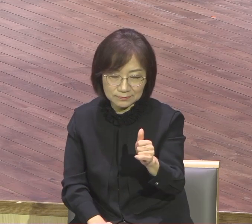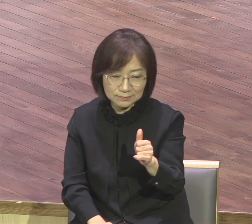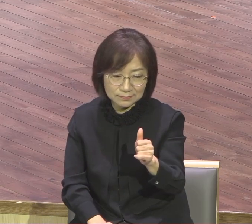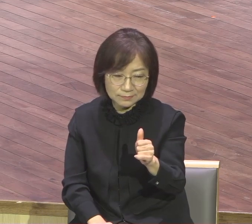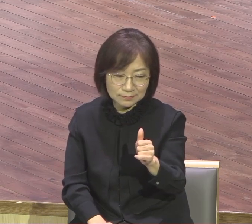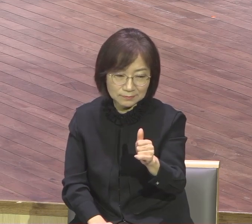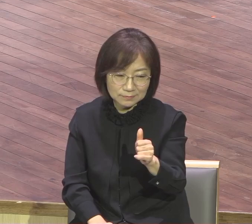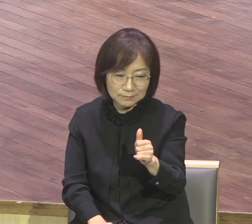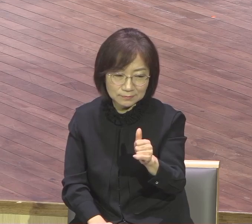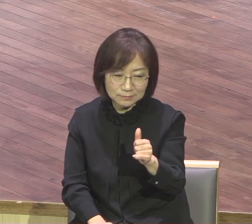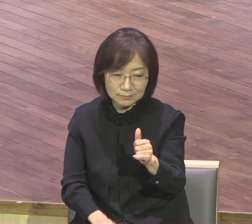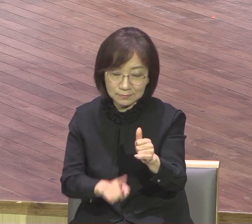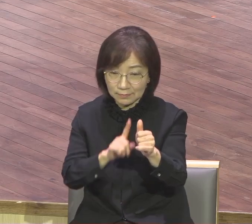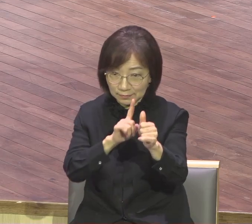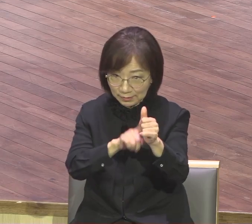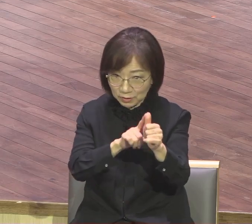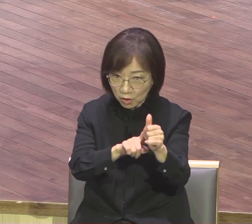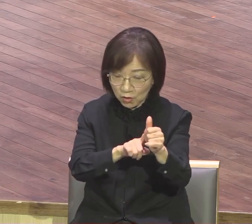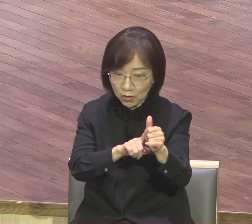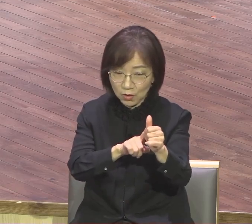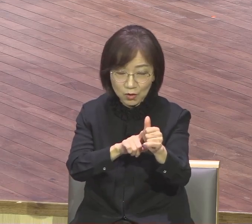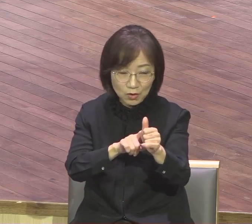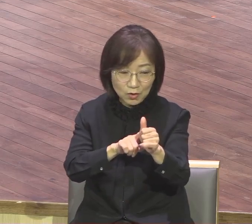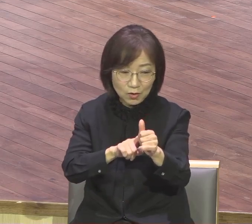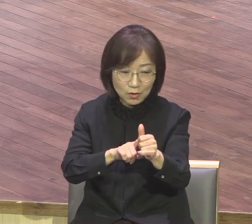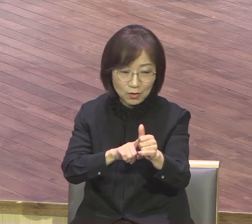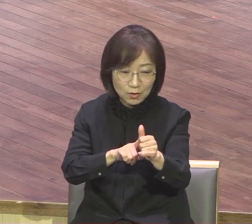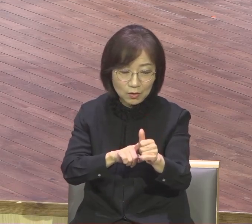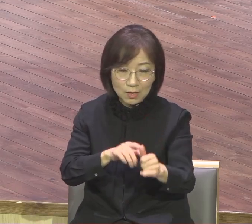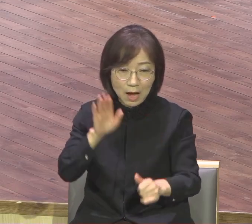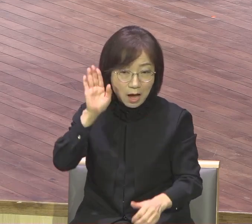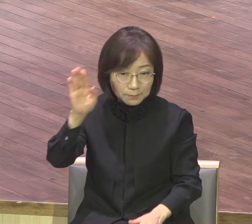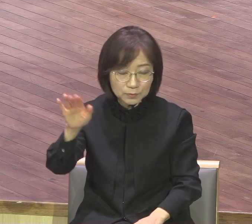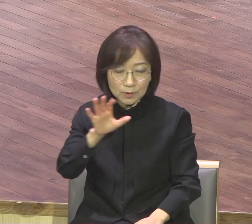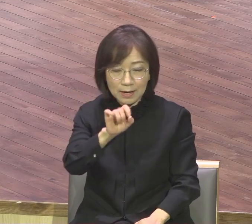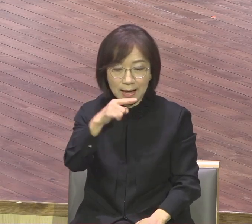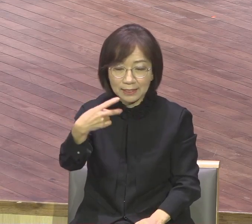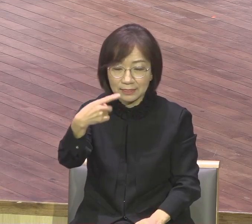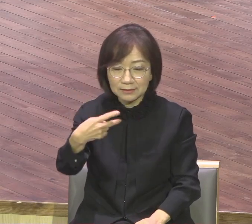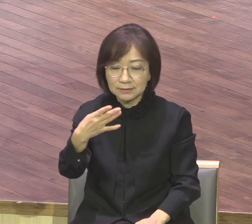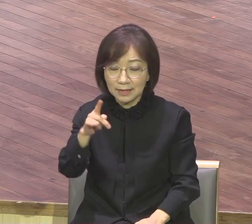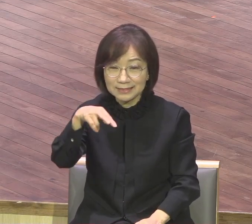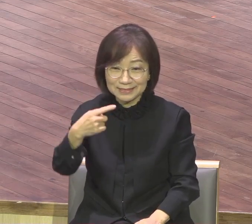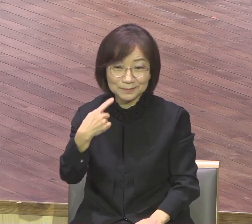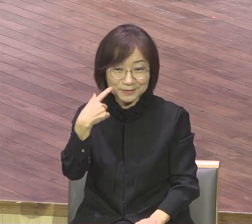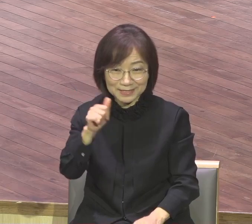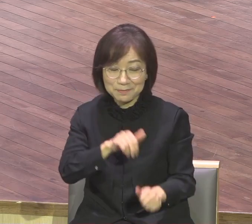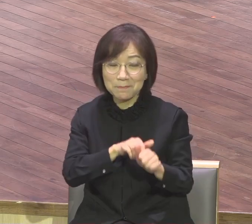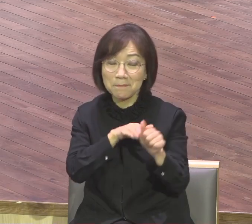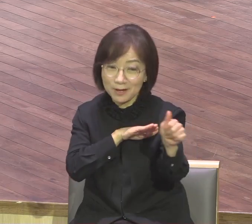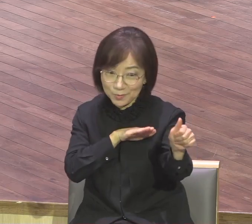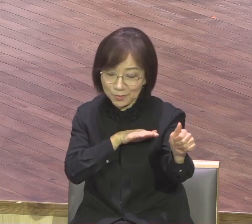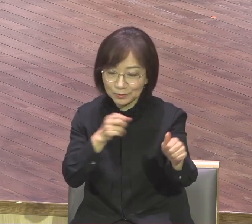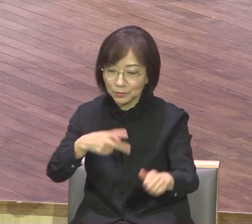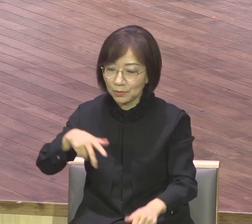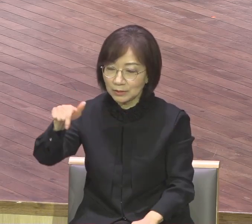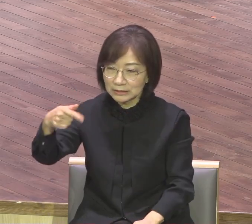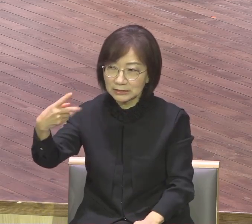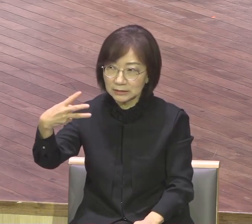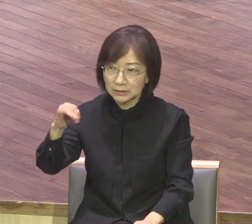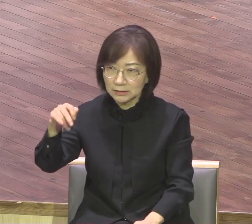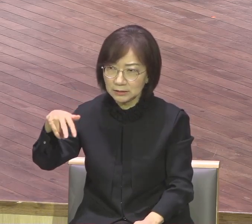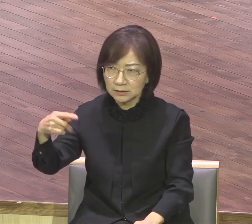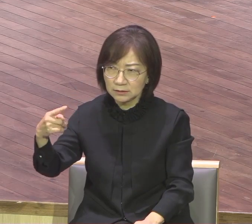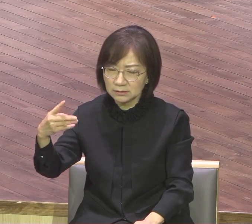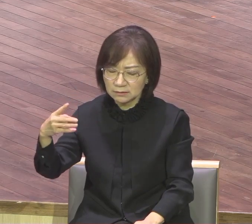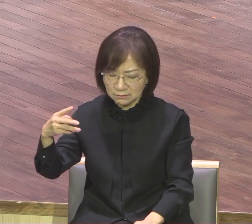con Andrés. 그래서 앞으로 우리가 안드레스 목사님은 파송 교회로 하고 또 우리 크리스천 목사님은